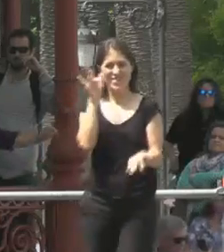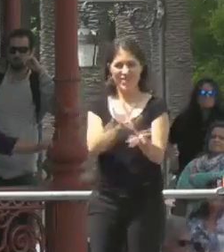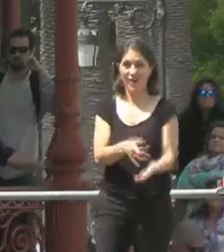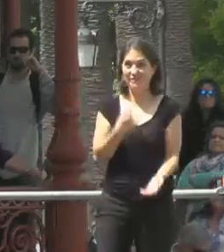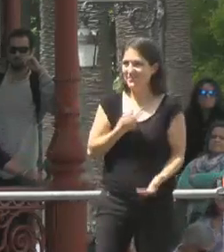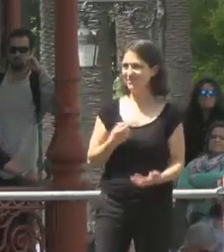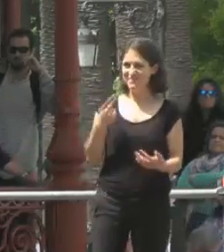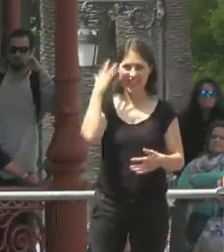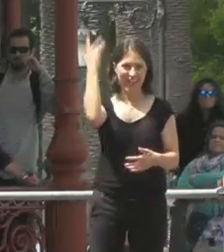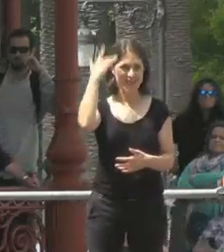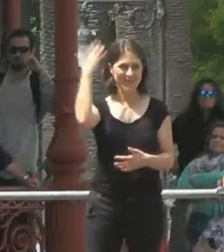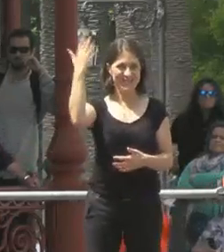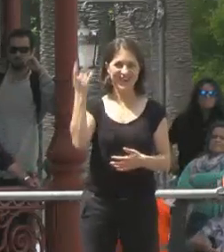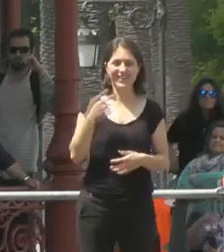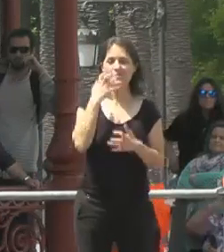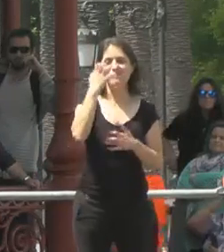ilusión?